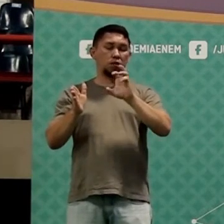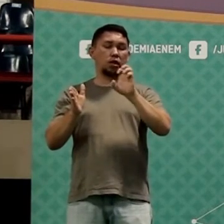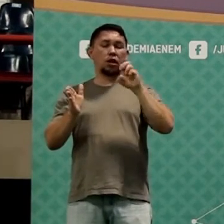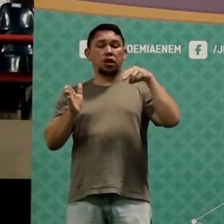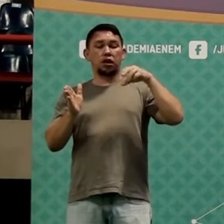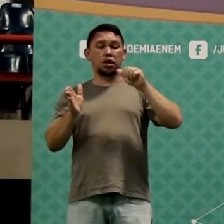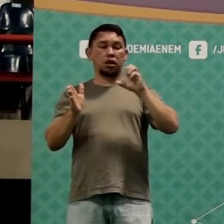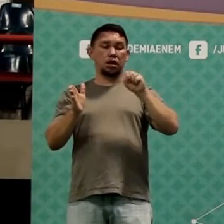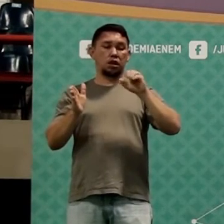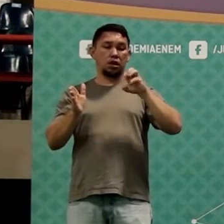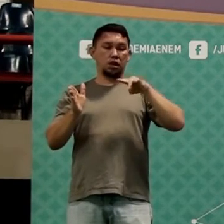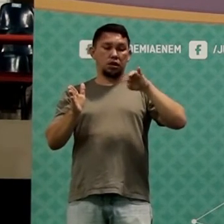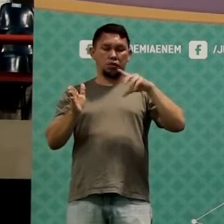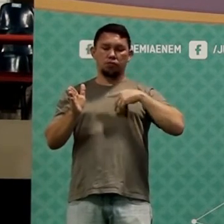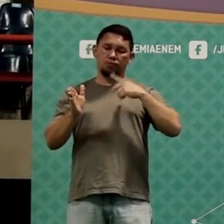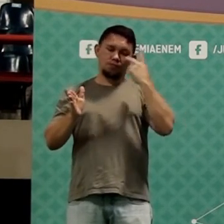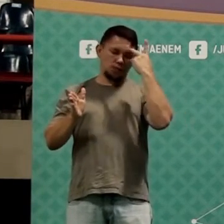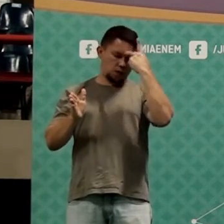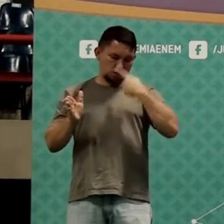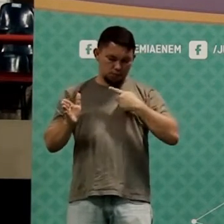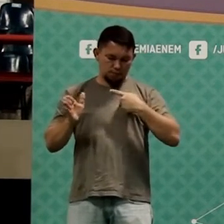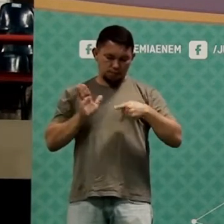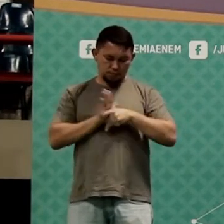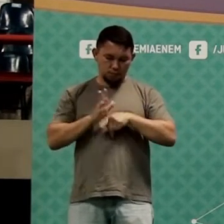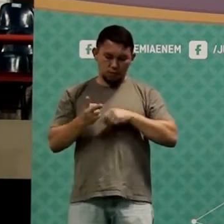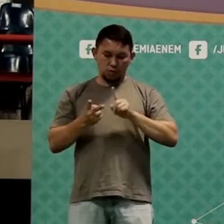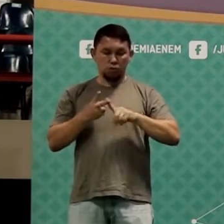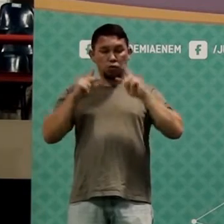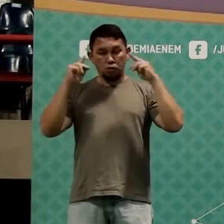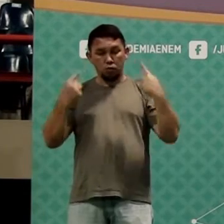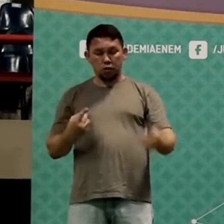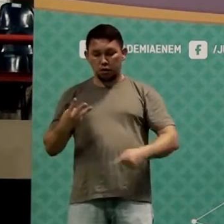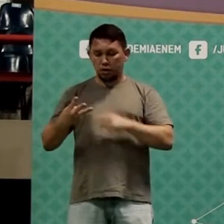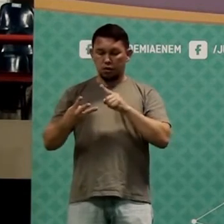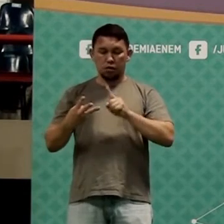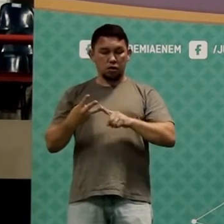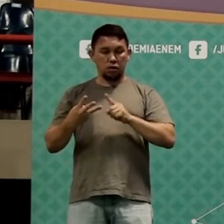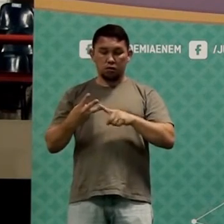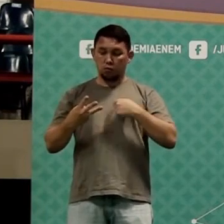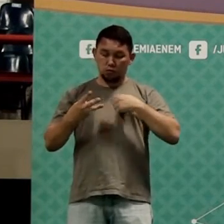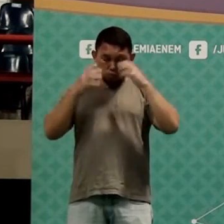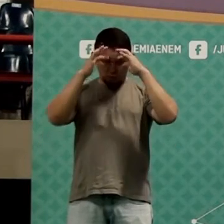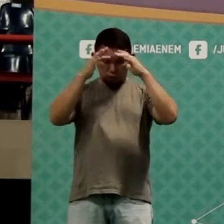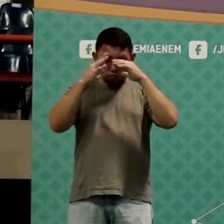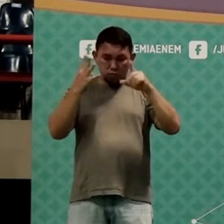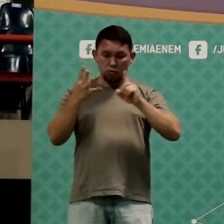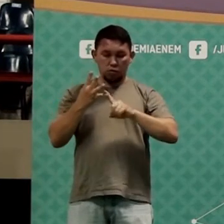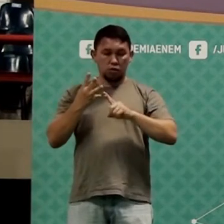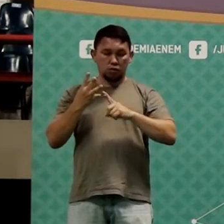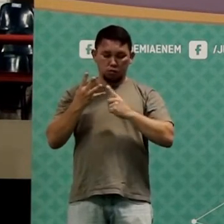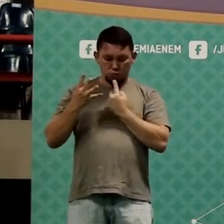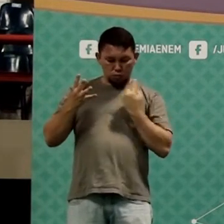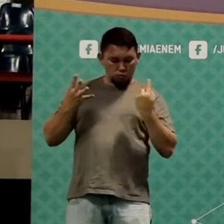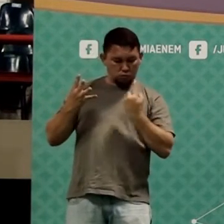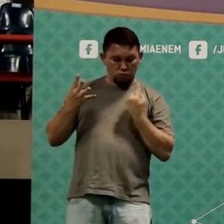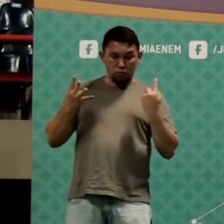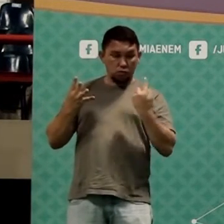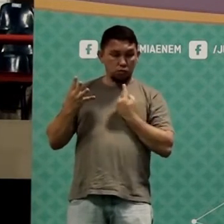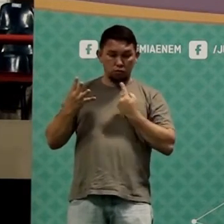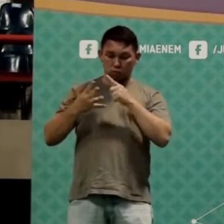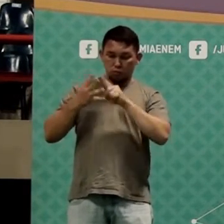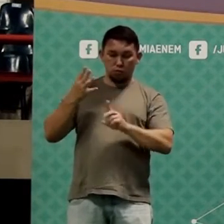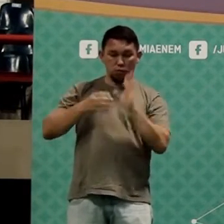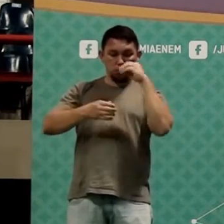temas centrais. O antropocentrismo, o humanismo, o racionalismo, o individualismo. E eles estão